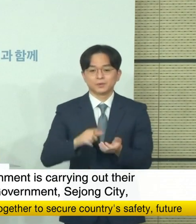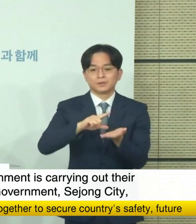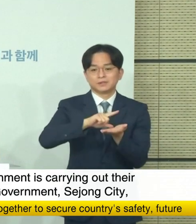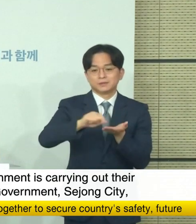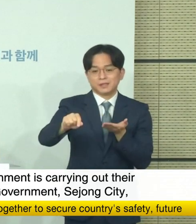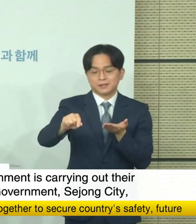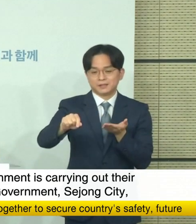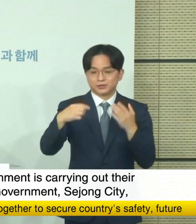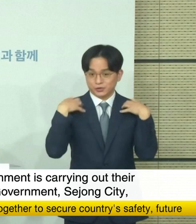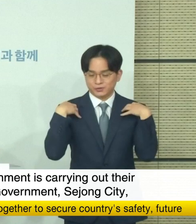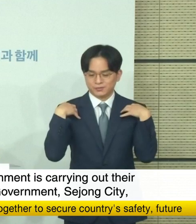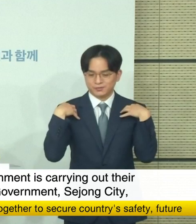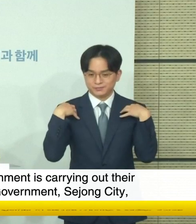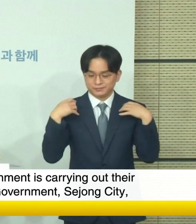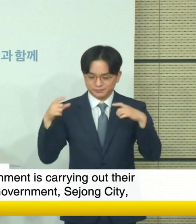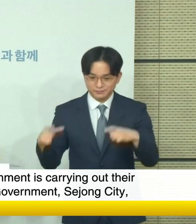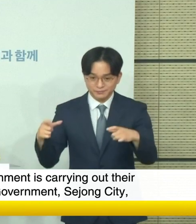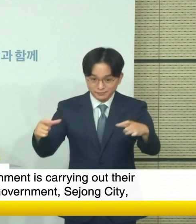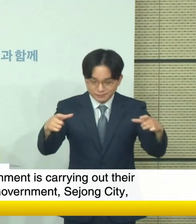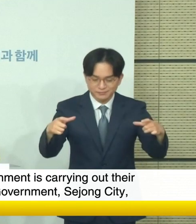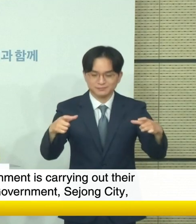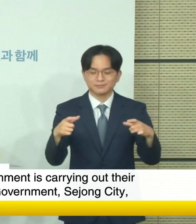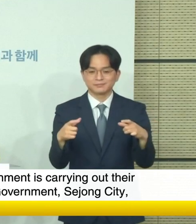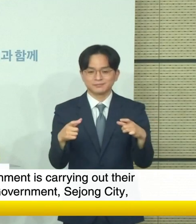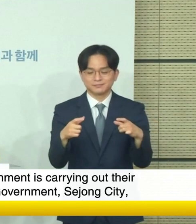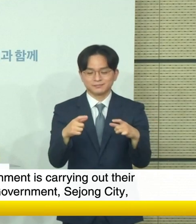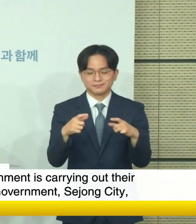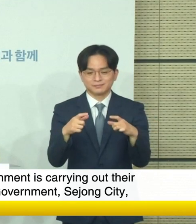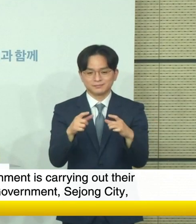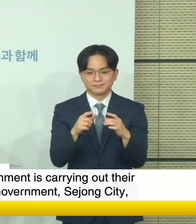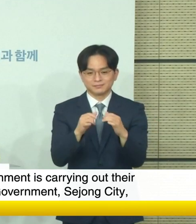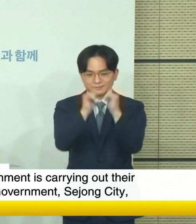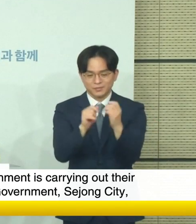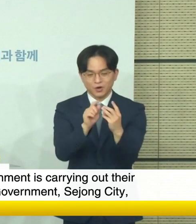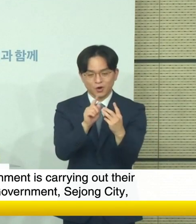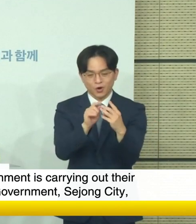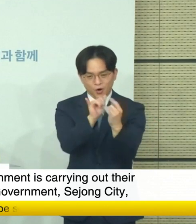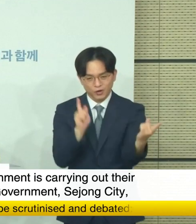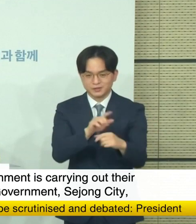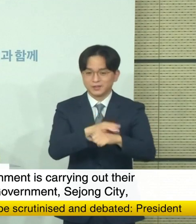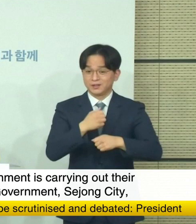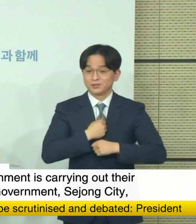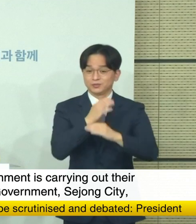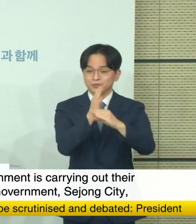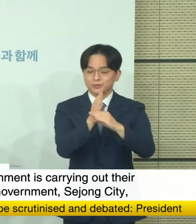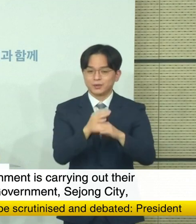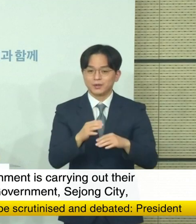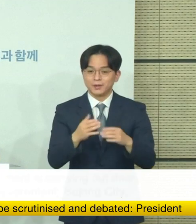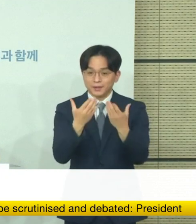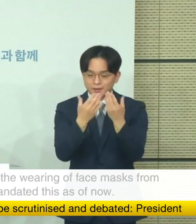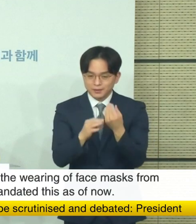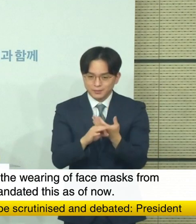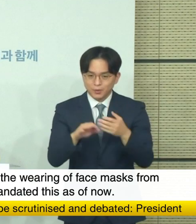노력도 이루어지고 있습니다. 서울시와 세종시, 제주도도 오늘부터 마스크 착용